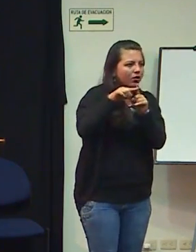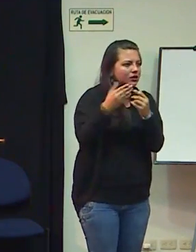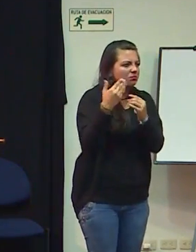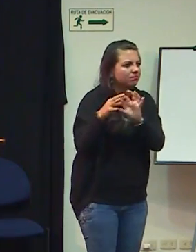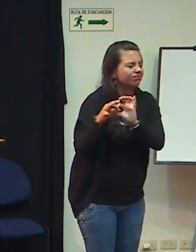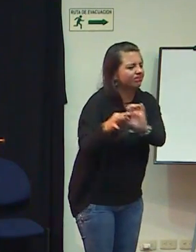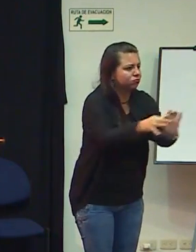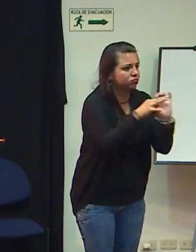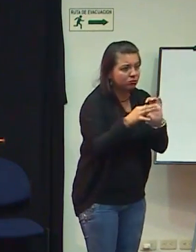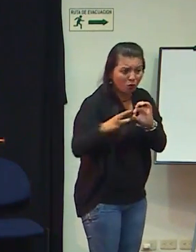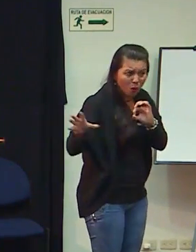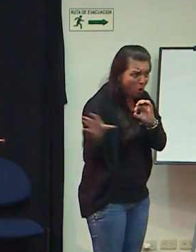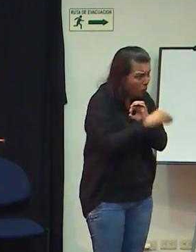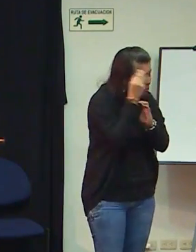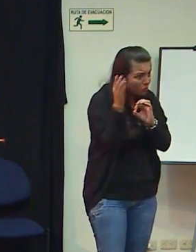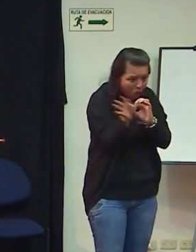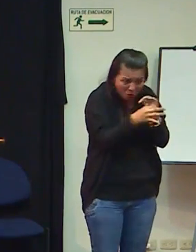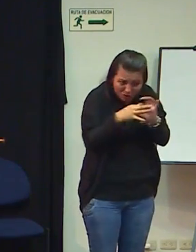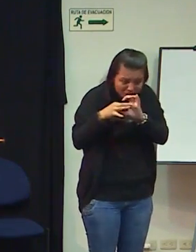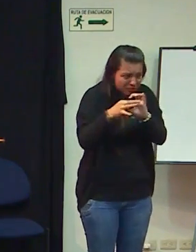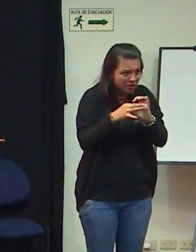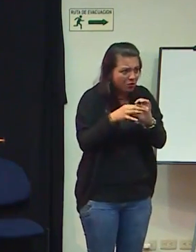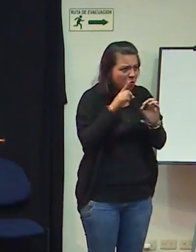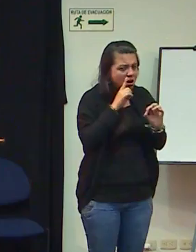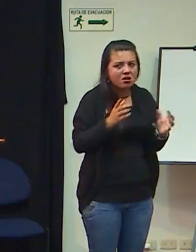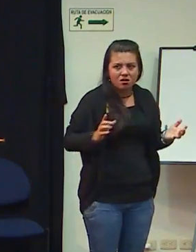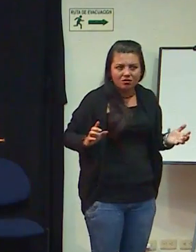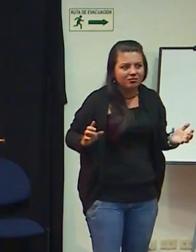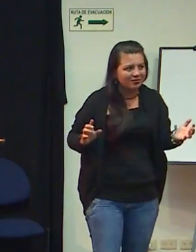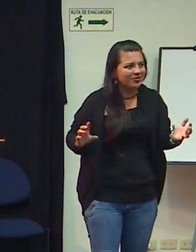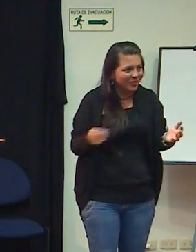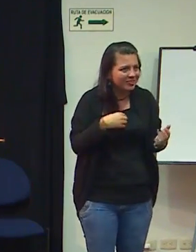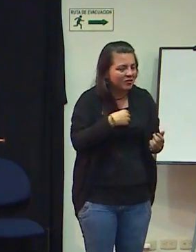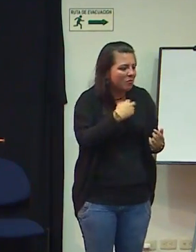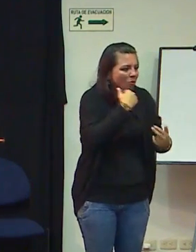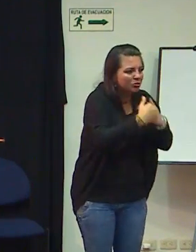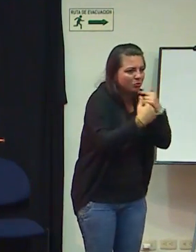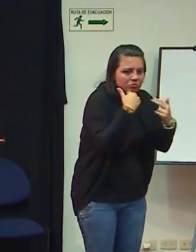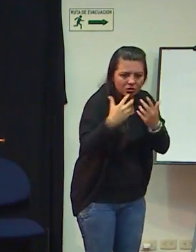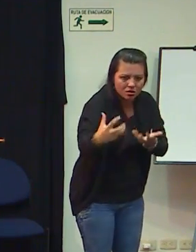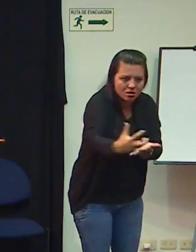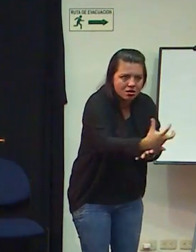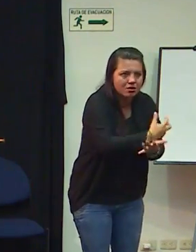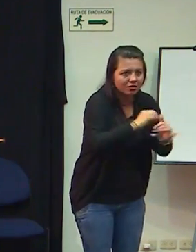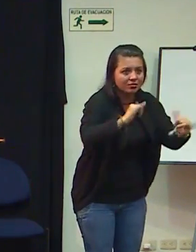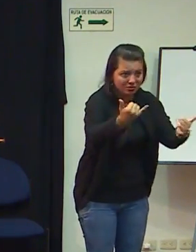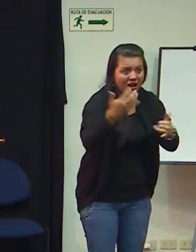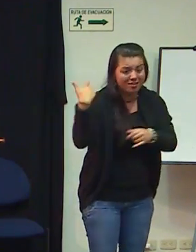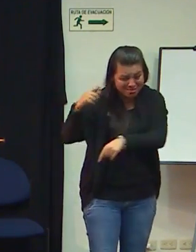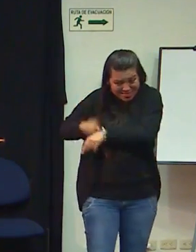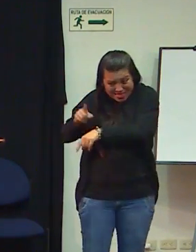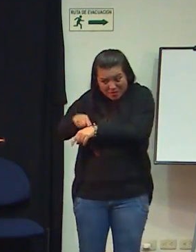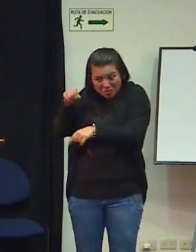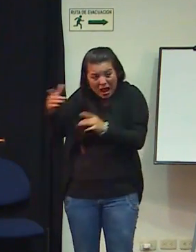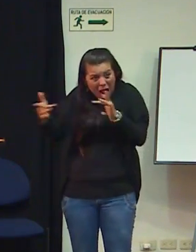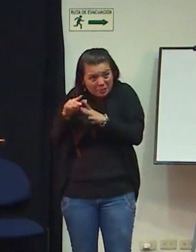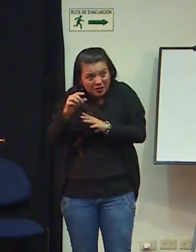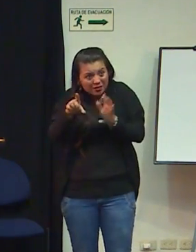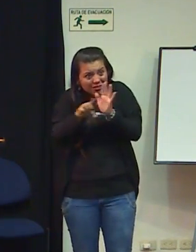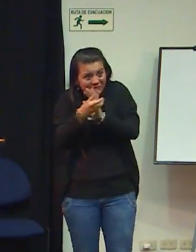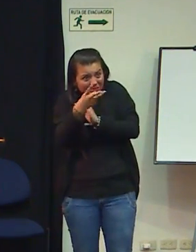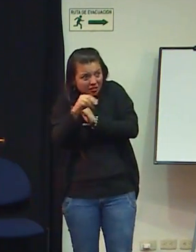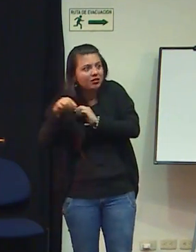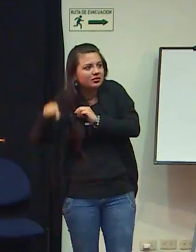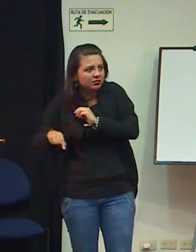Todo el mundo se sentía, en ese momento recogió ahí, porque es que todos tenían voz ahí, ¿sí? En ese momento coyuntural, porque es que no